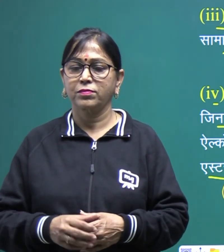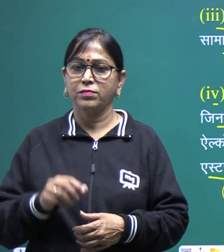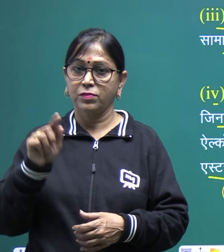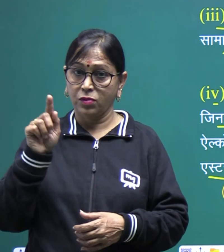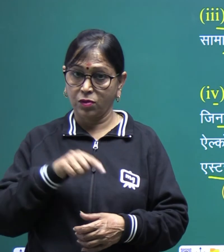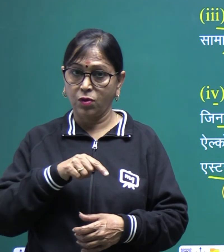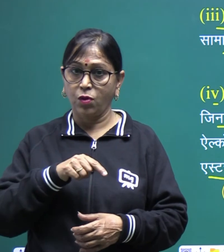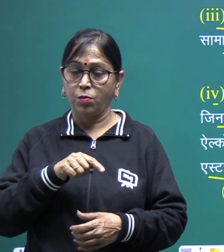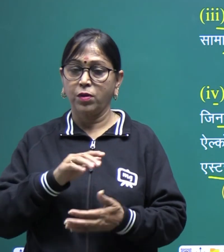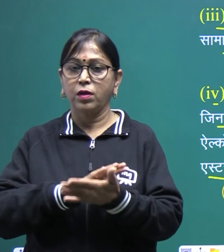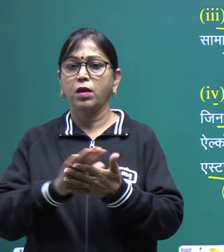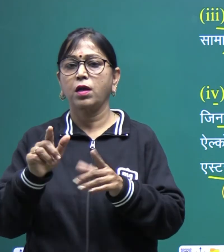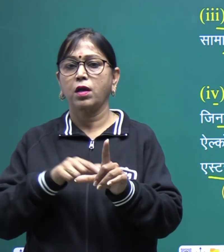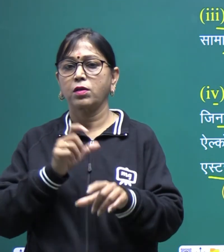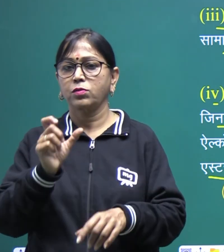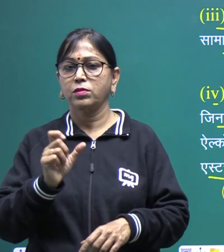ऑब्लिक हाइड्रोजनीकरण।